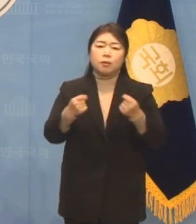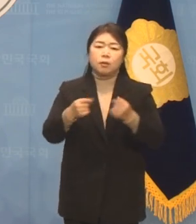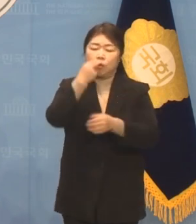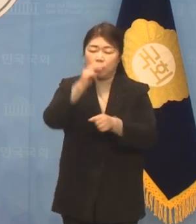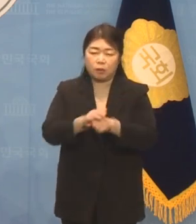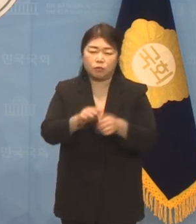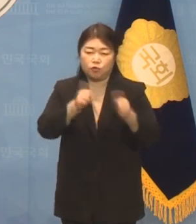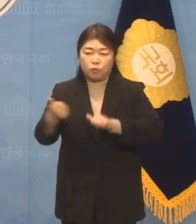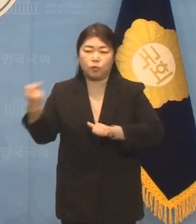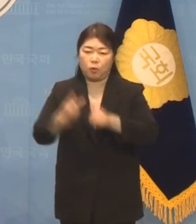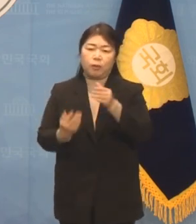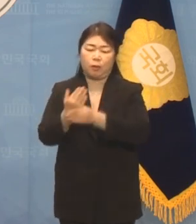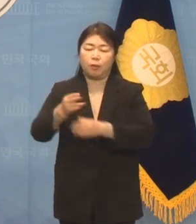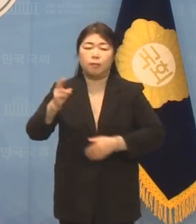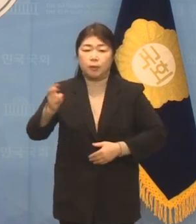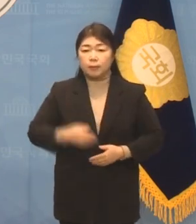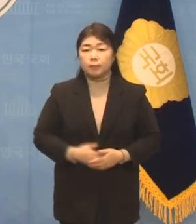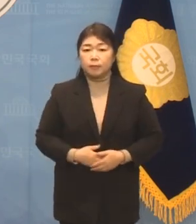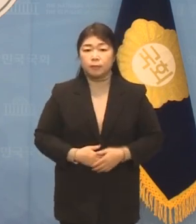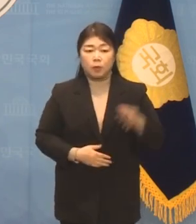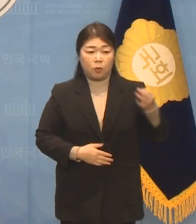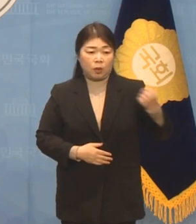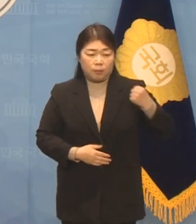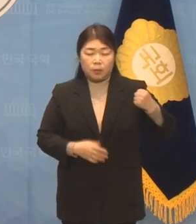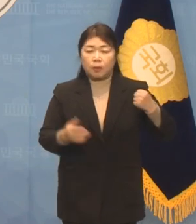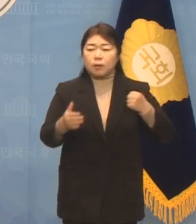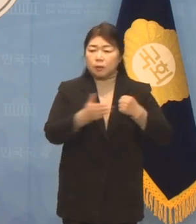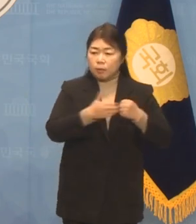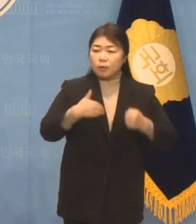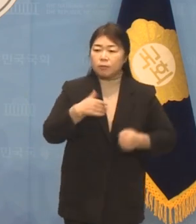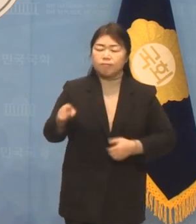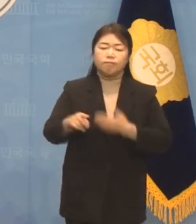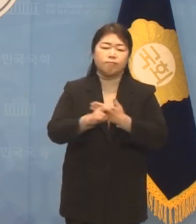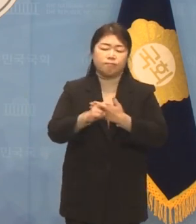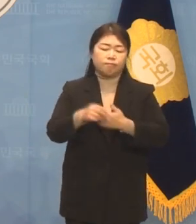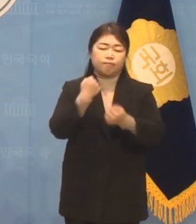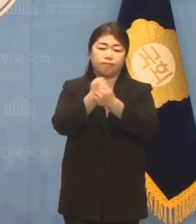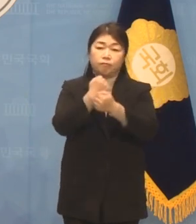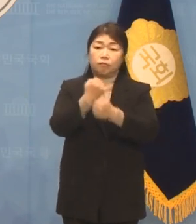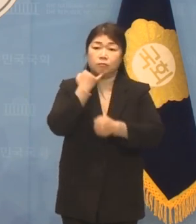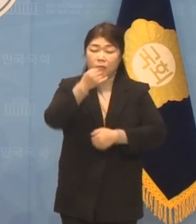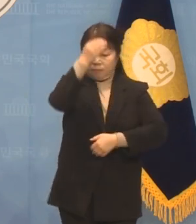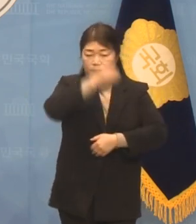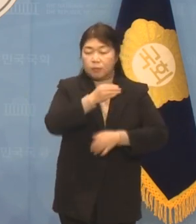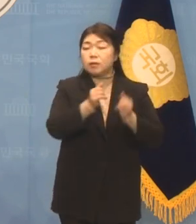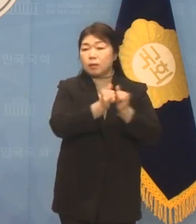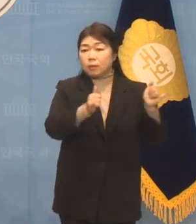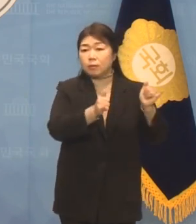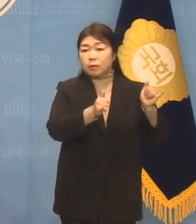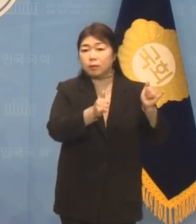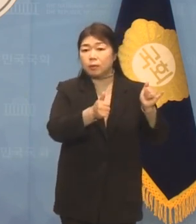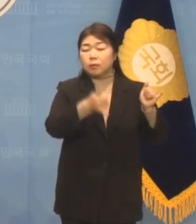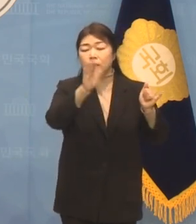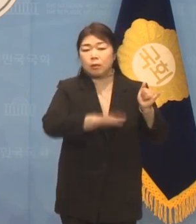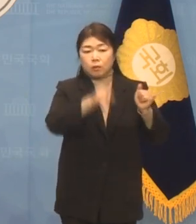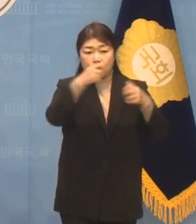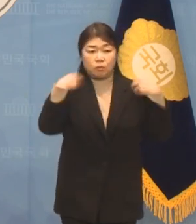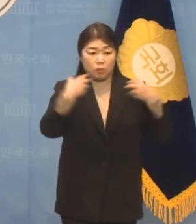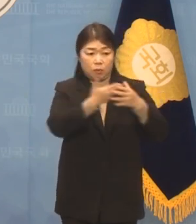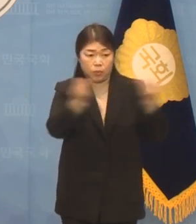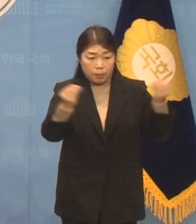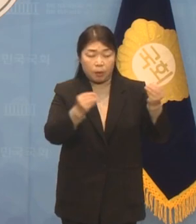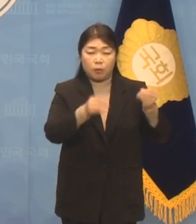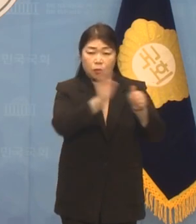것입니다. 자본이 오로지 자신들의 주머니를 위해 탈법과 비리를 저지르고 정부가 이를 외면하는 상황을 더